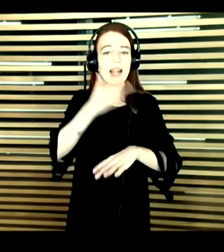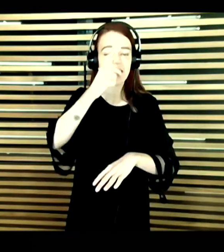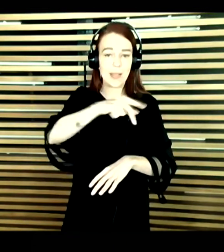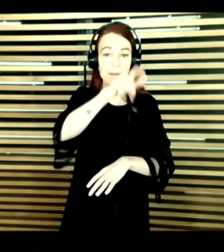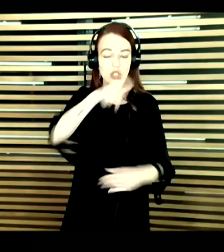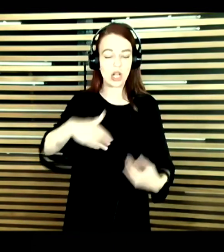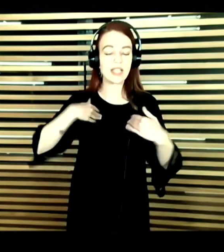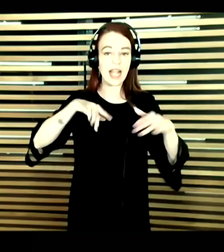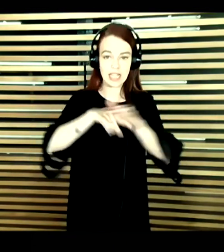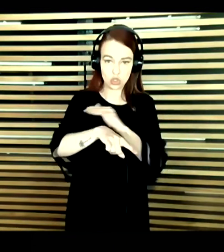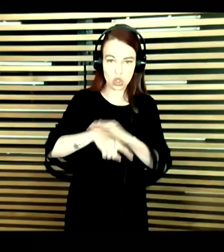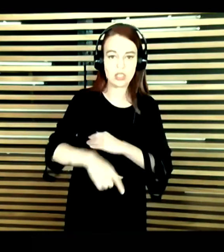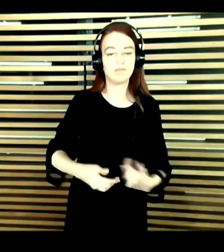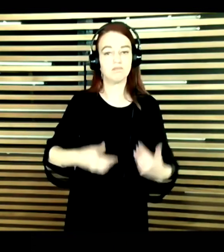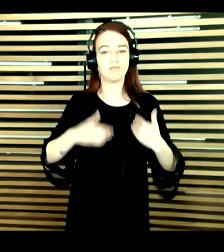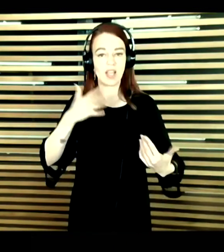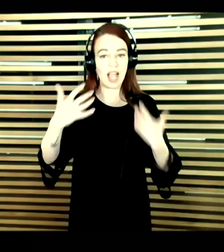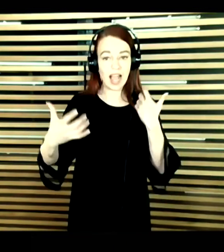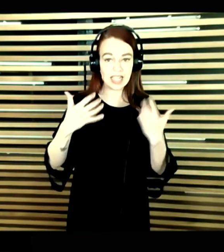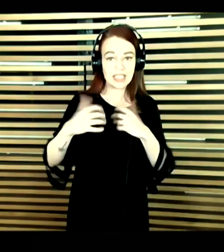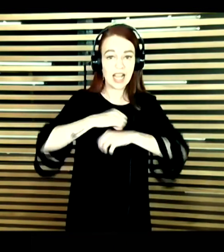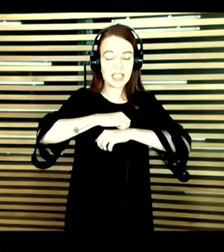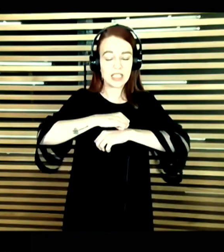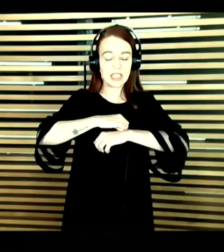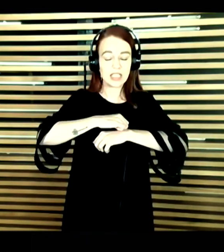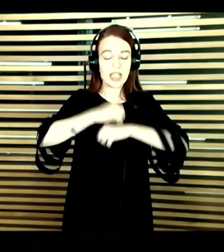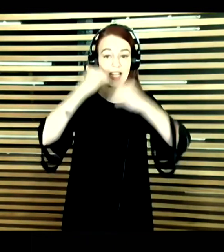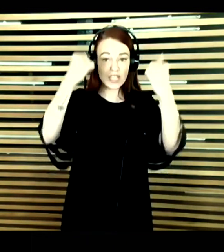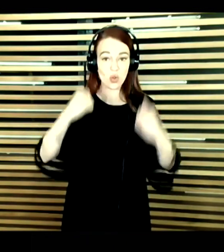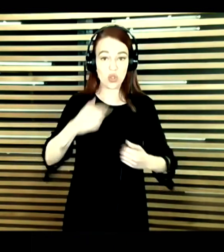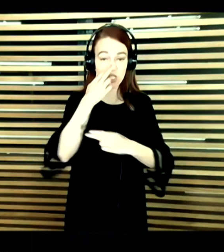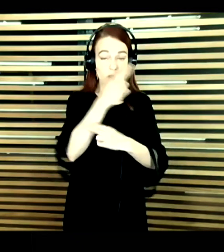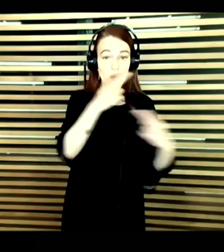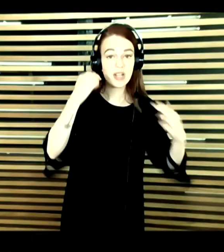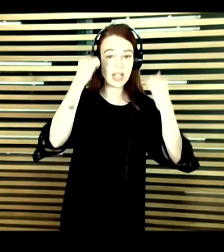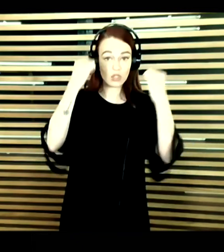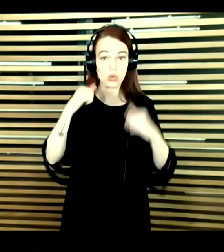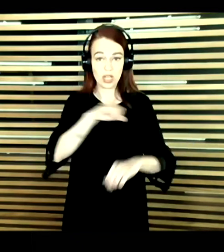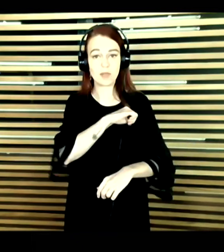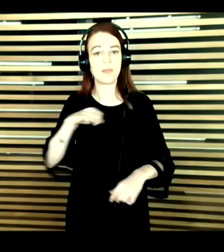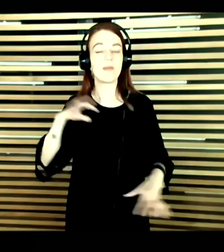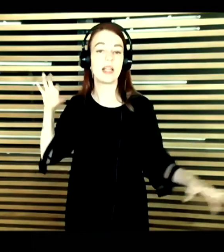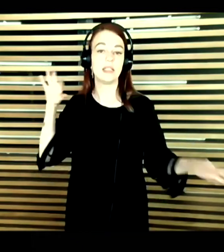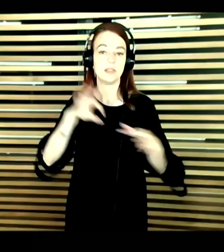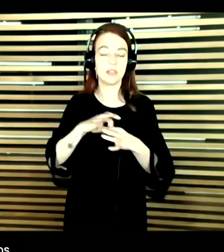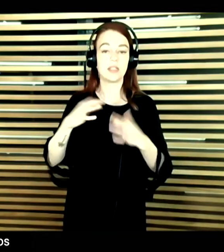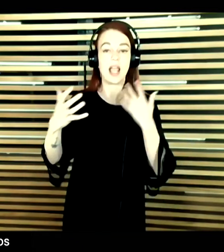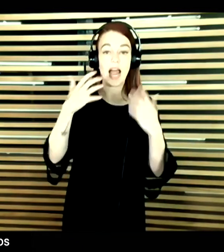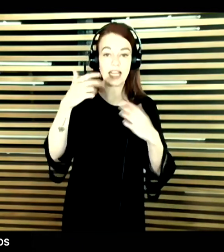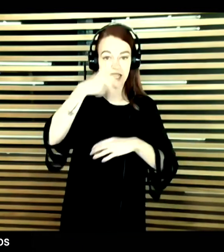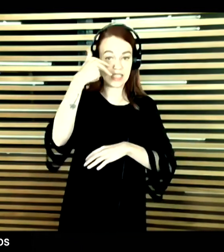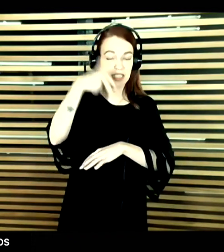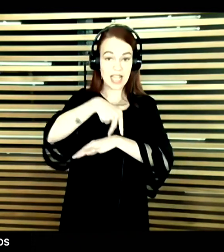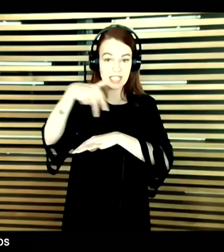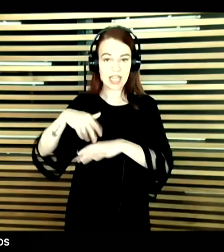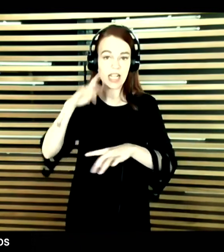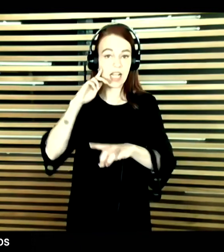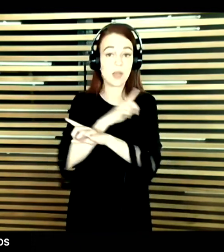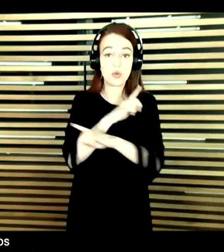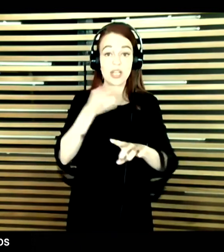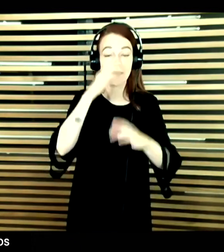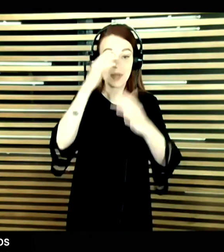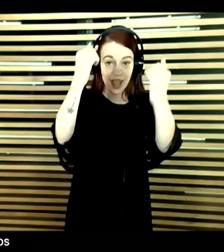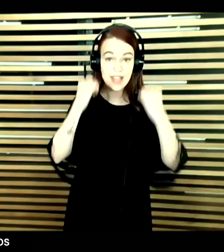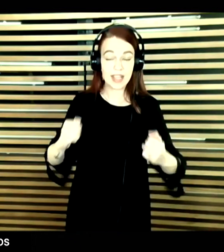a los artistas, a las instituciones públicas y privadas de artes escénicas y musicales y entidades del ámbito de